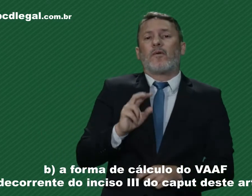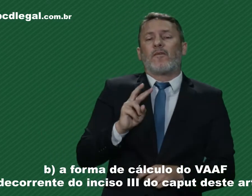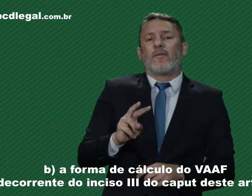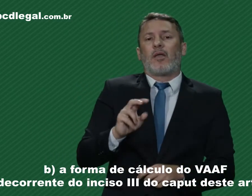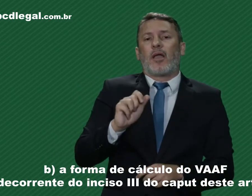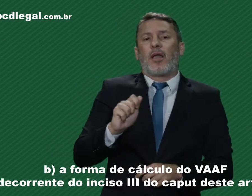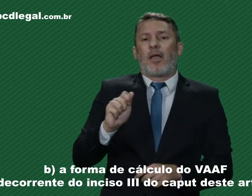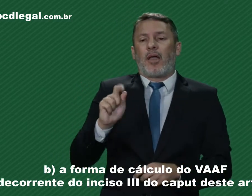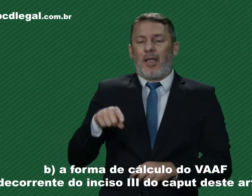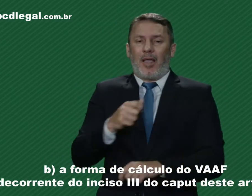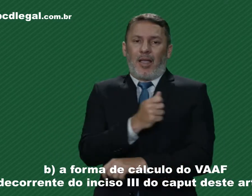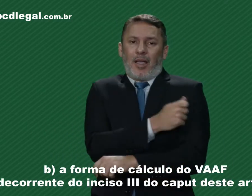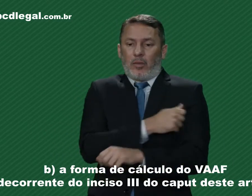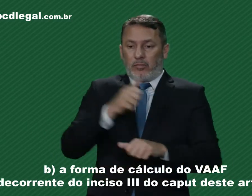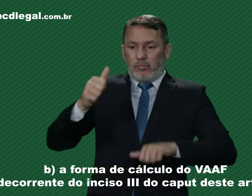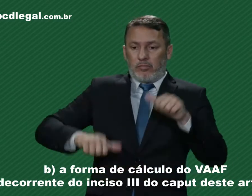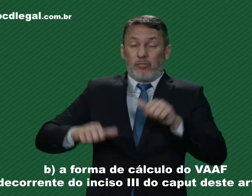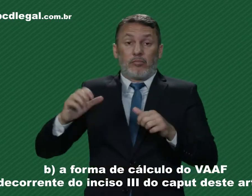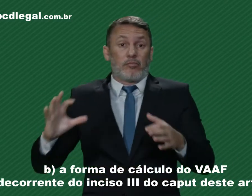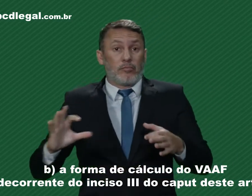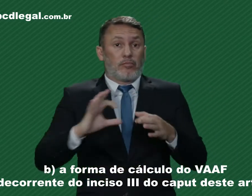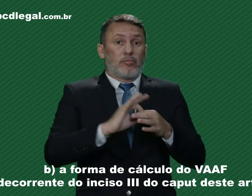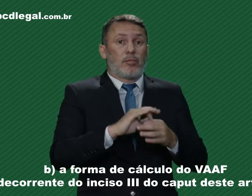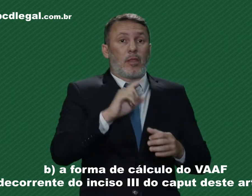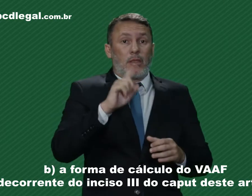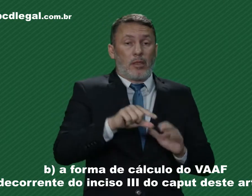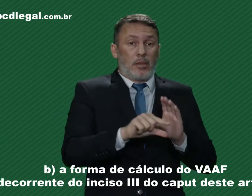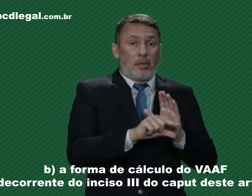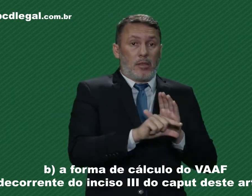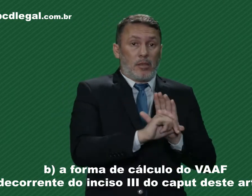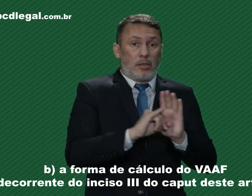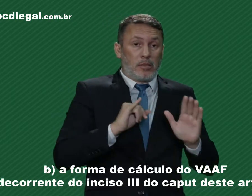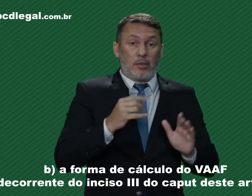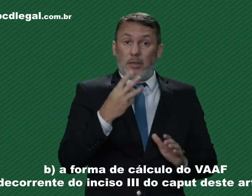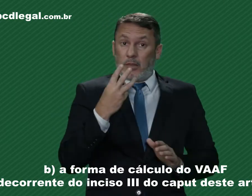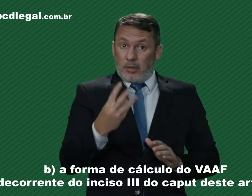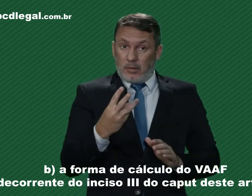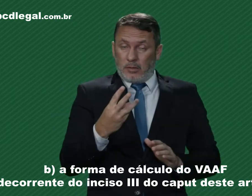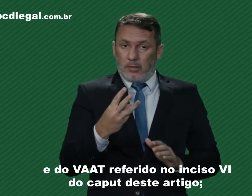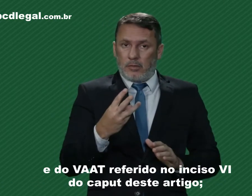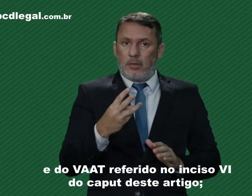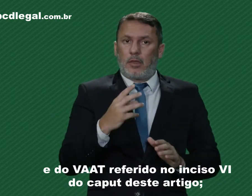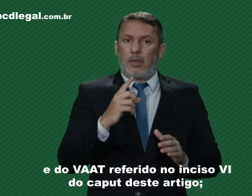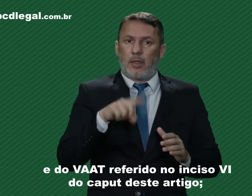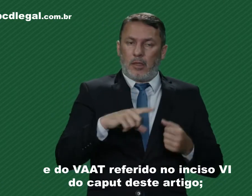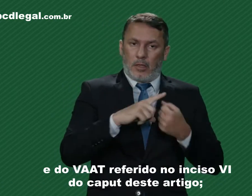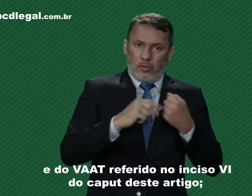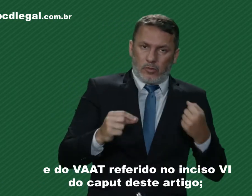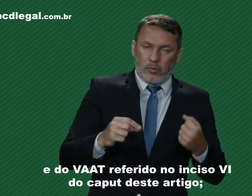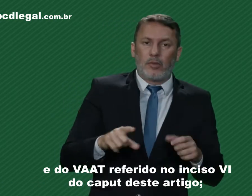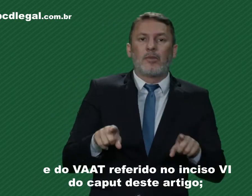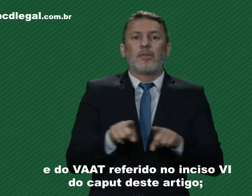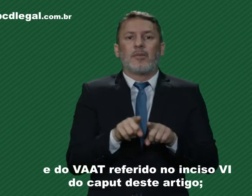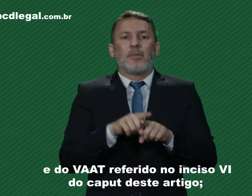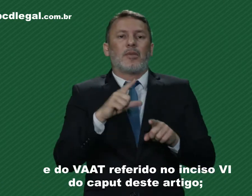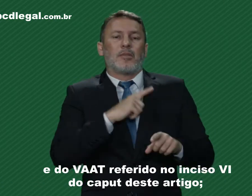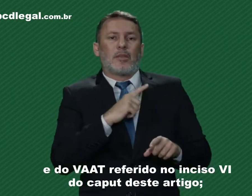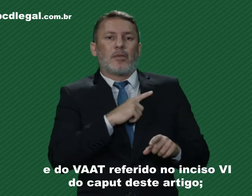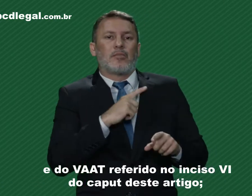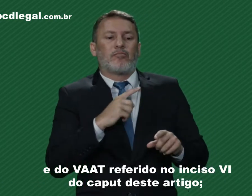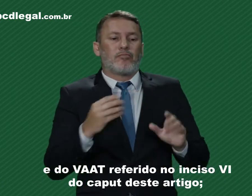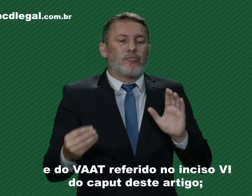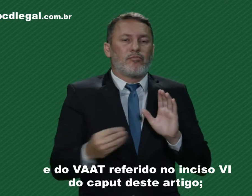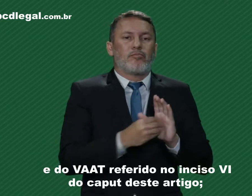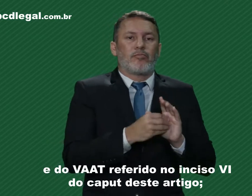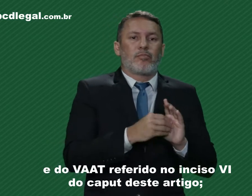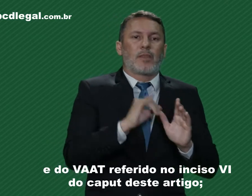cálculo do VAAF decorre do inciso 3 do caput deste artigo e do VAAT,